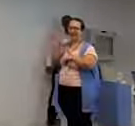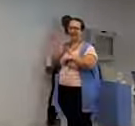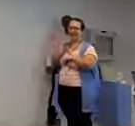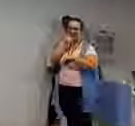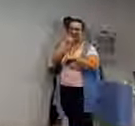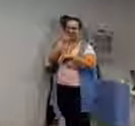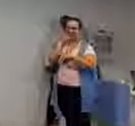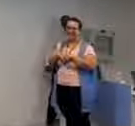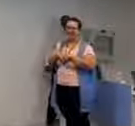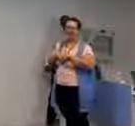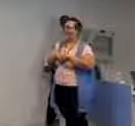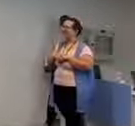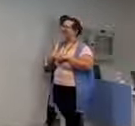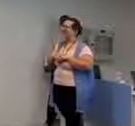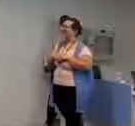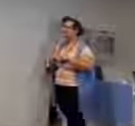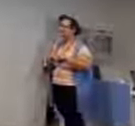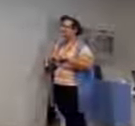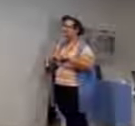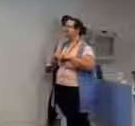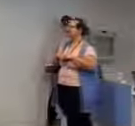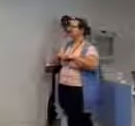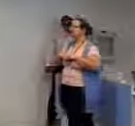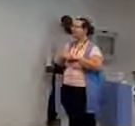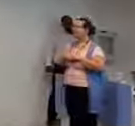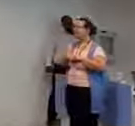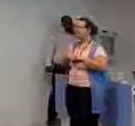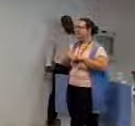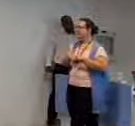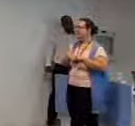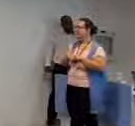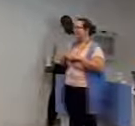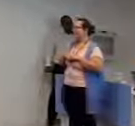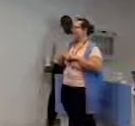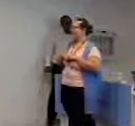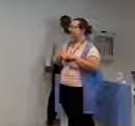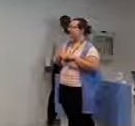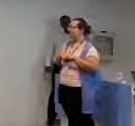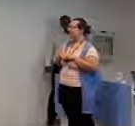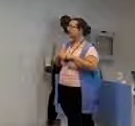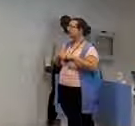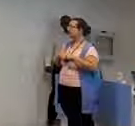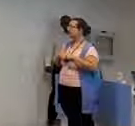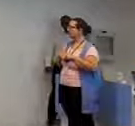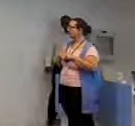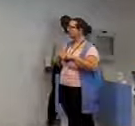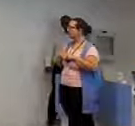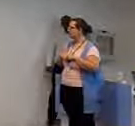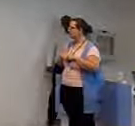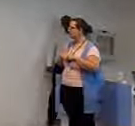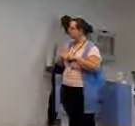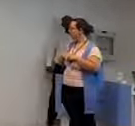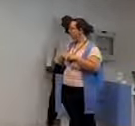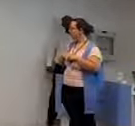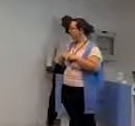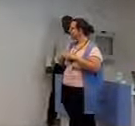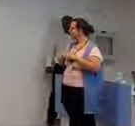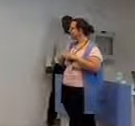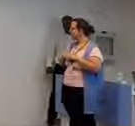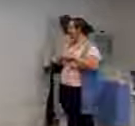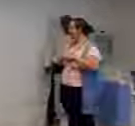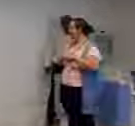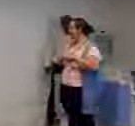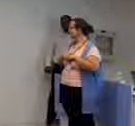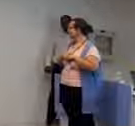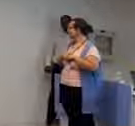material. Ok? Então a gente consegue fazer um comparativo da linha inicial com a linha